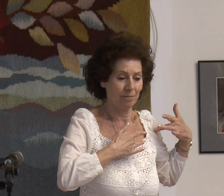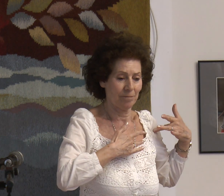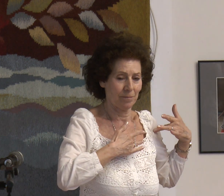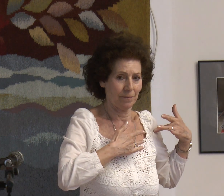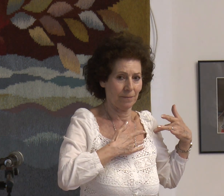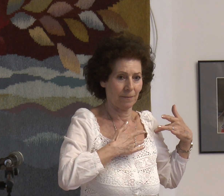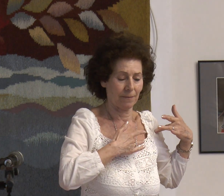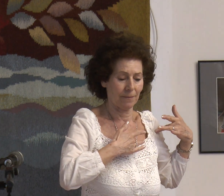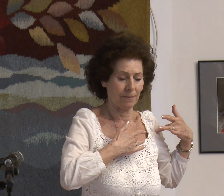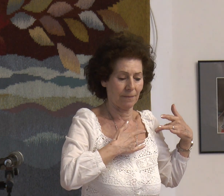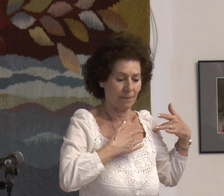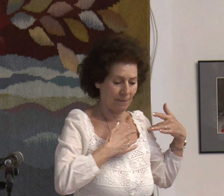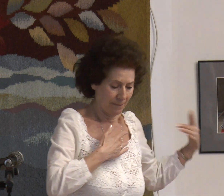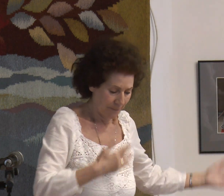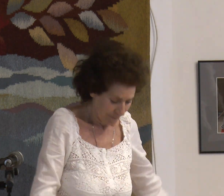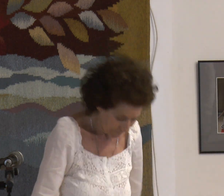elmenni.